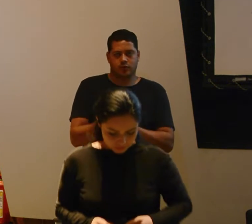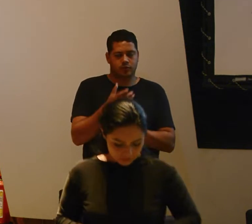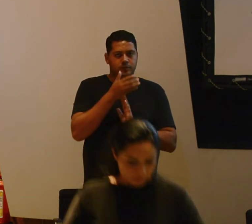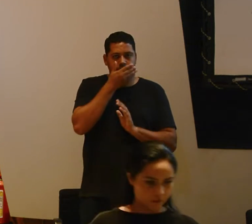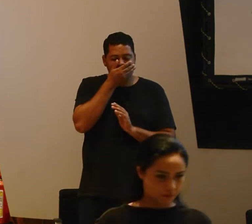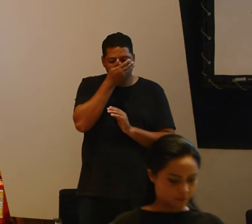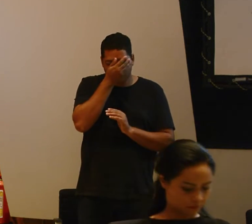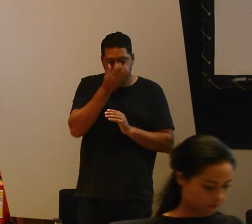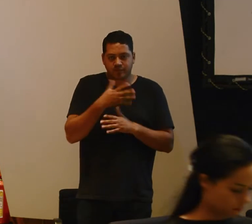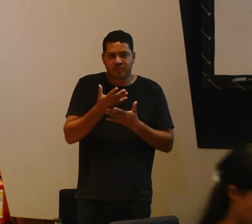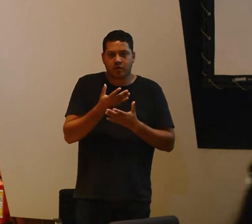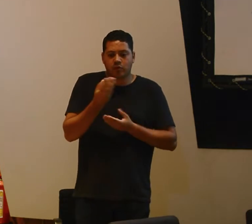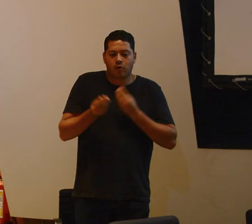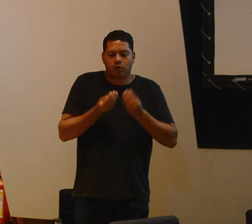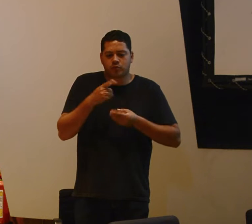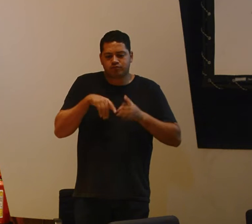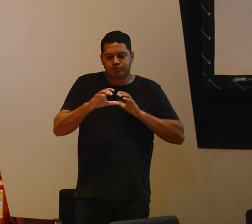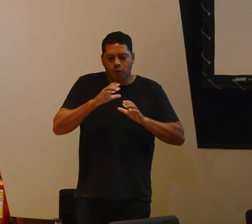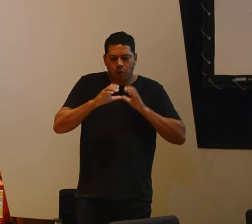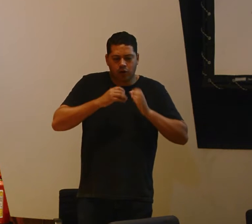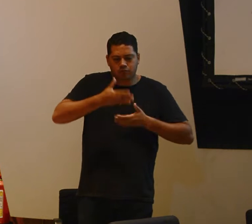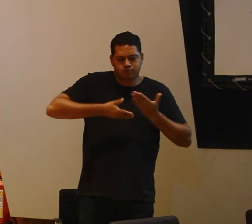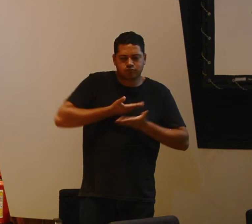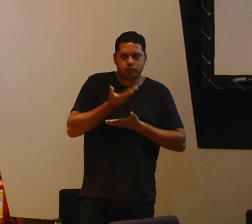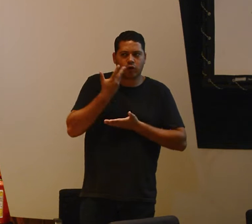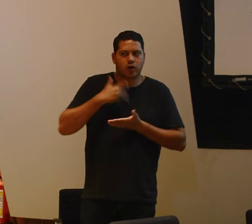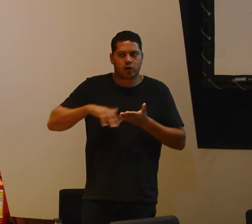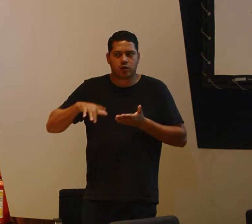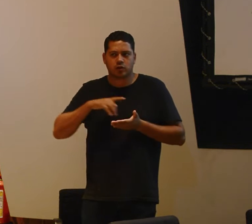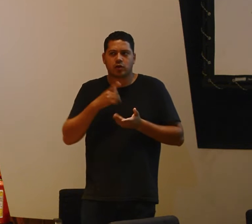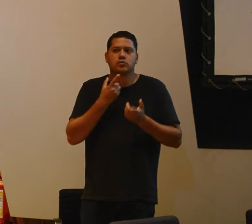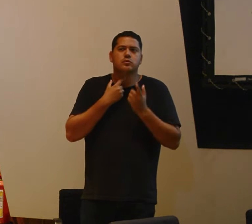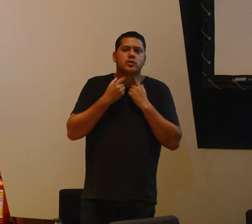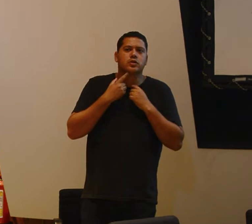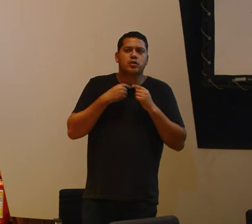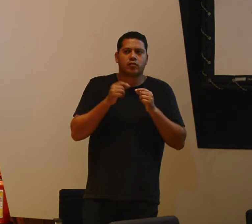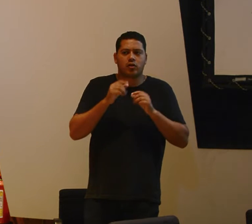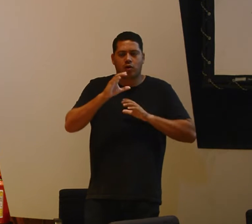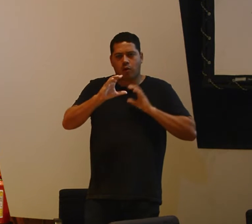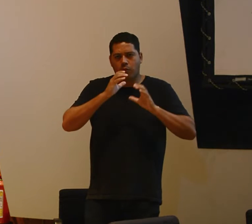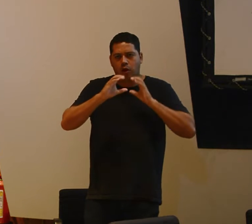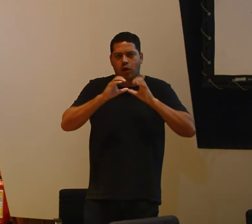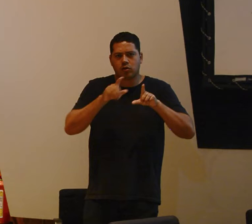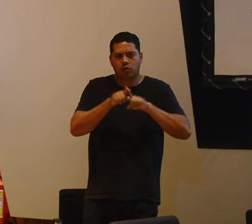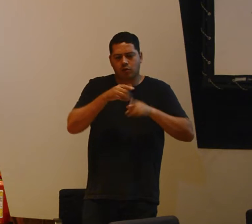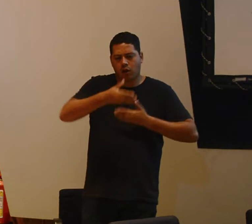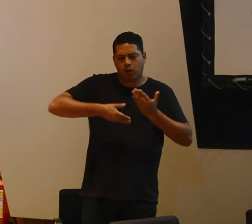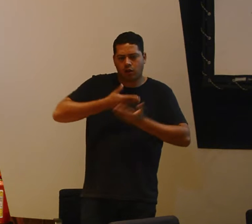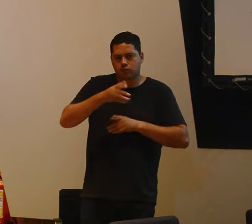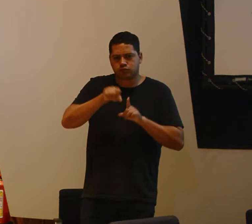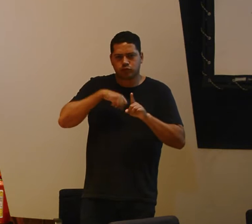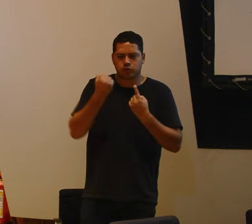par. A intenção comunicativa, essa criança precisa ter, né, o desejo de se comunicar. A interação